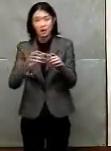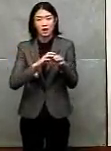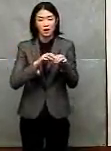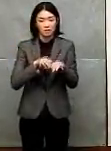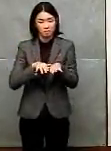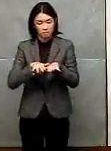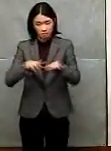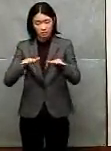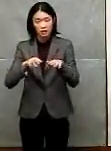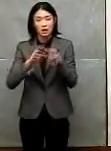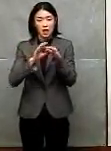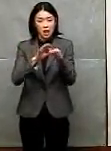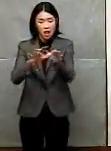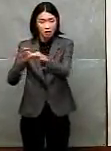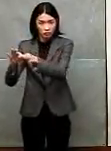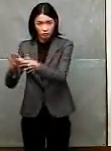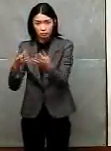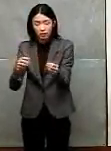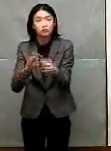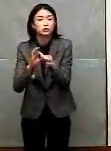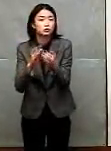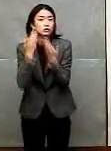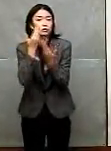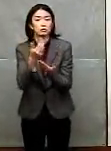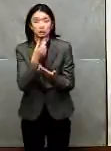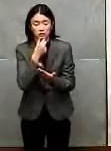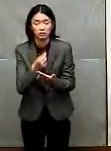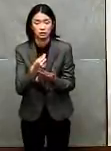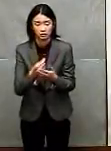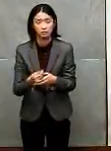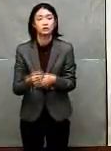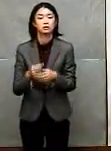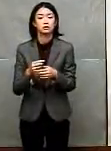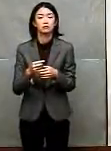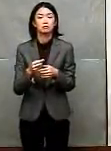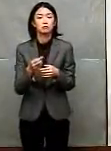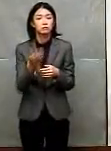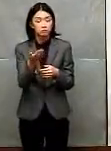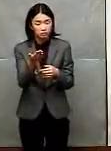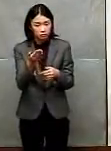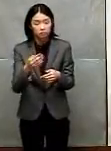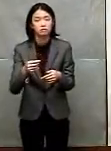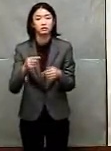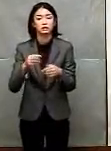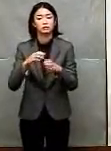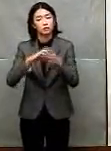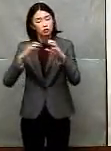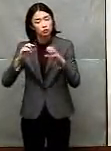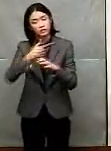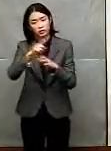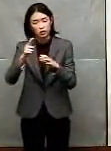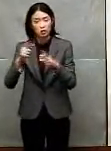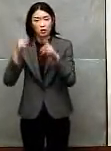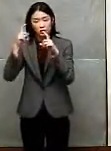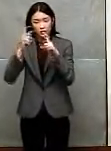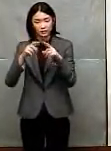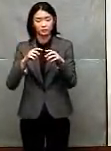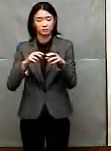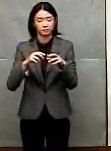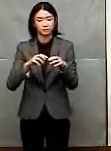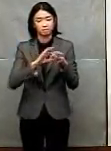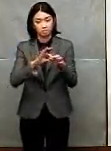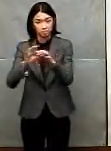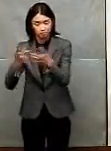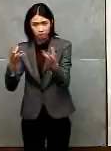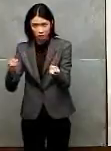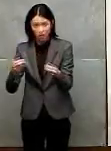写真、はい、 すいません、知事 の, です、ね、その写真を各社に送ったというラフランスをアピールしたいという